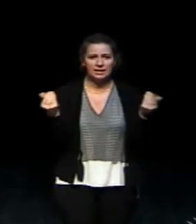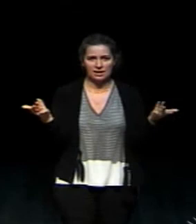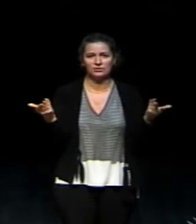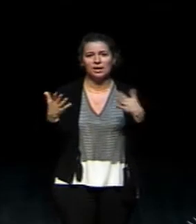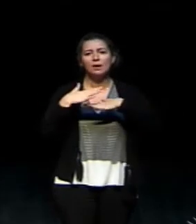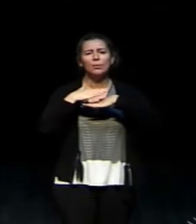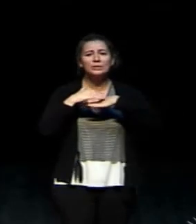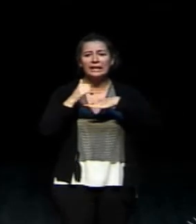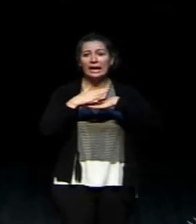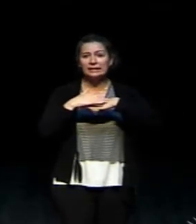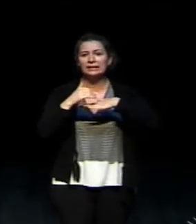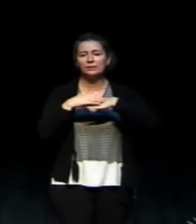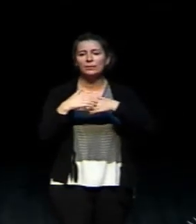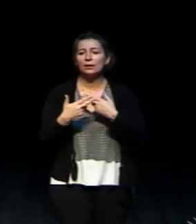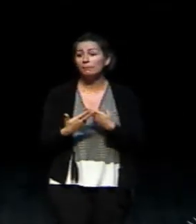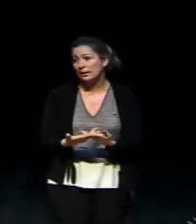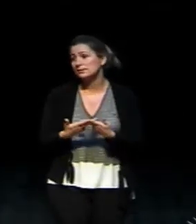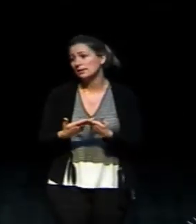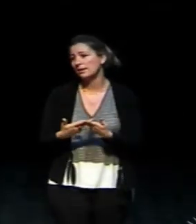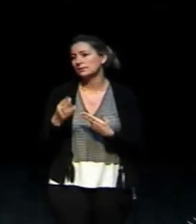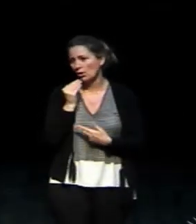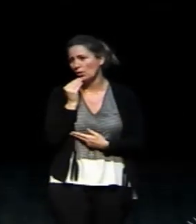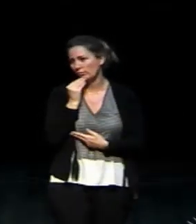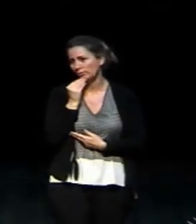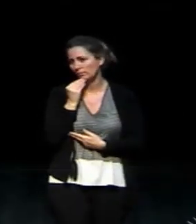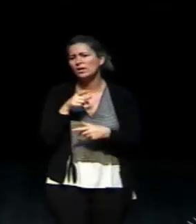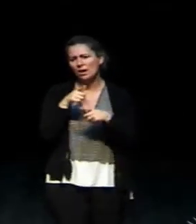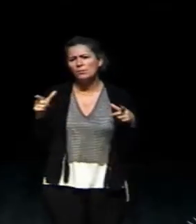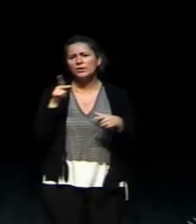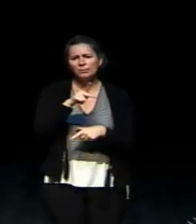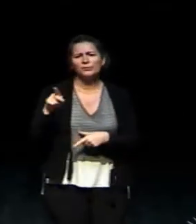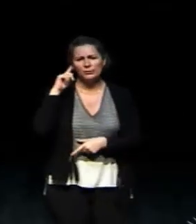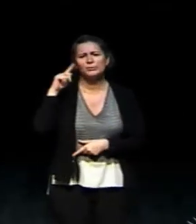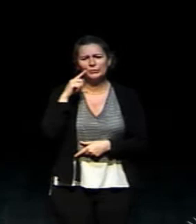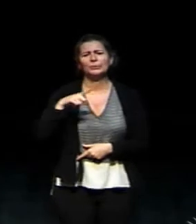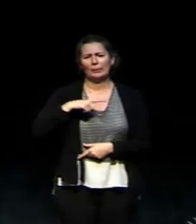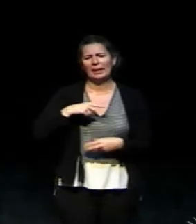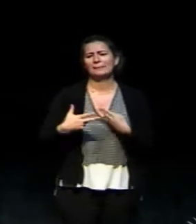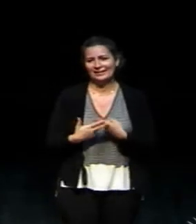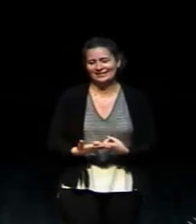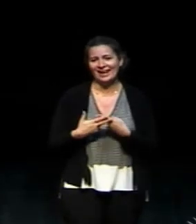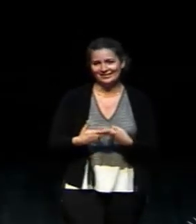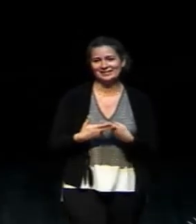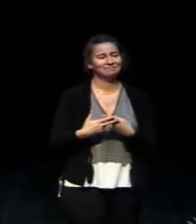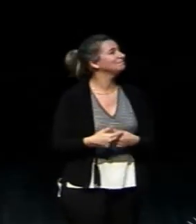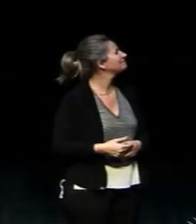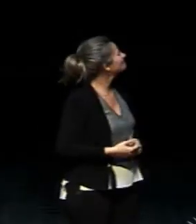língua de sinais, algo que deve ser ofertado é essa questão da afetividade e da paciência com esse